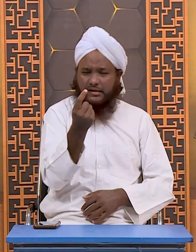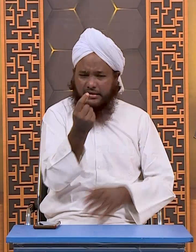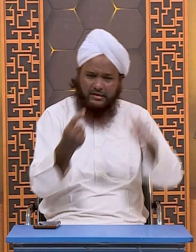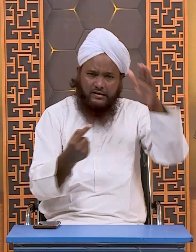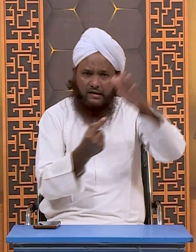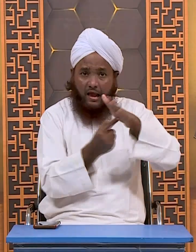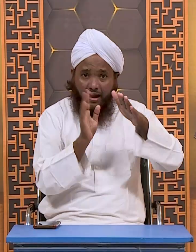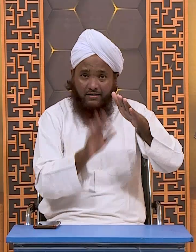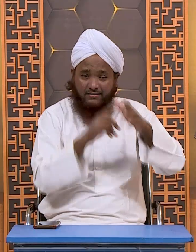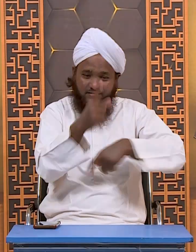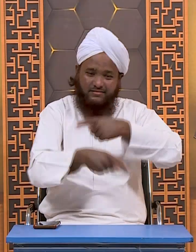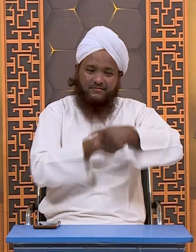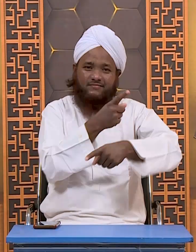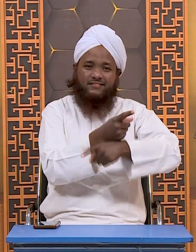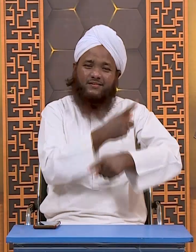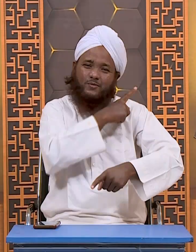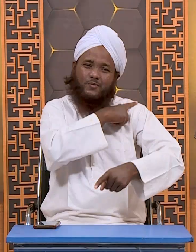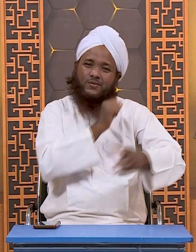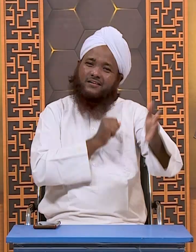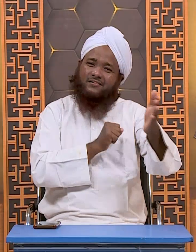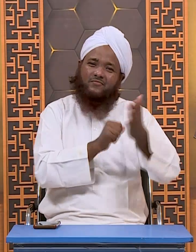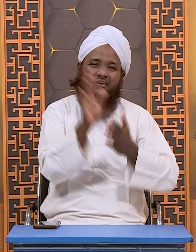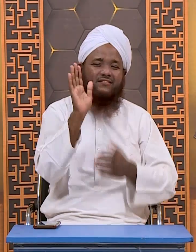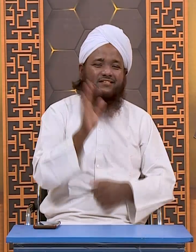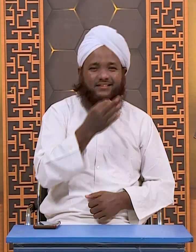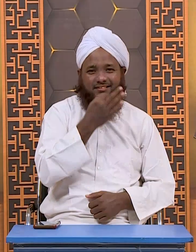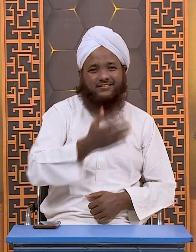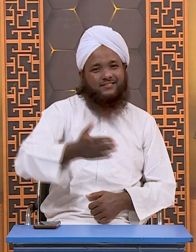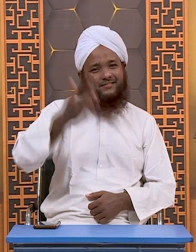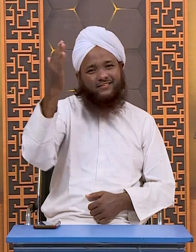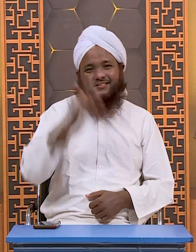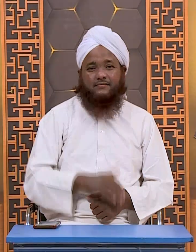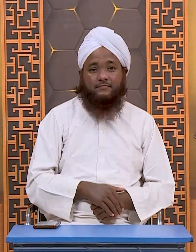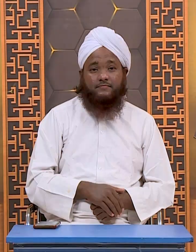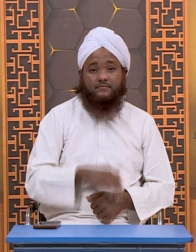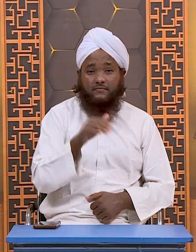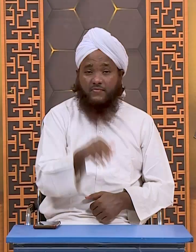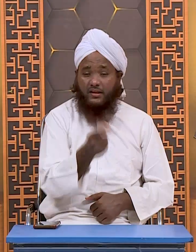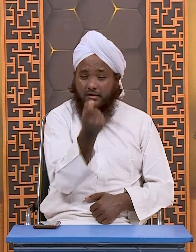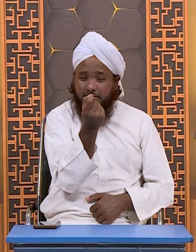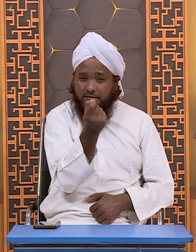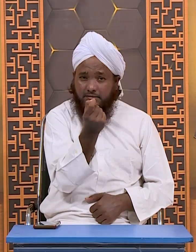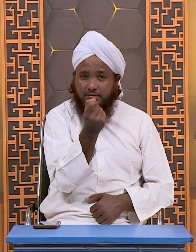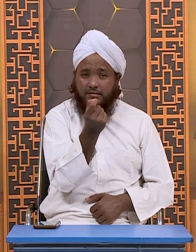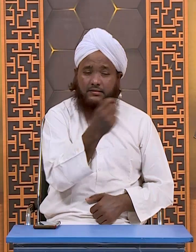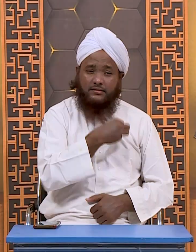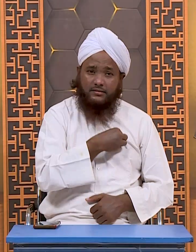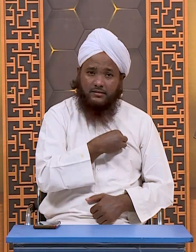اس کے بدلے بھی گناہ مٹا دیے جاتے ہیں. سبحان اللہ. اللہ پاک اس چھوٹی سی تکلیف کے بدلے بھی بندہ مومن